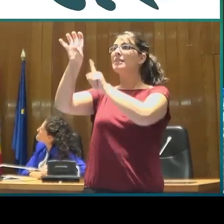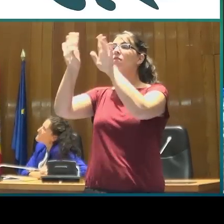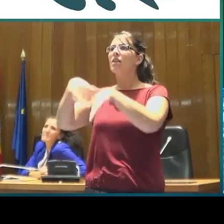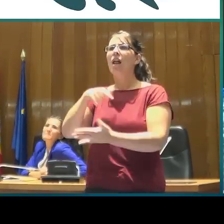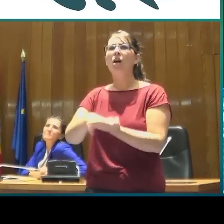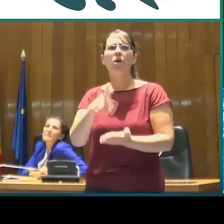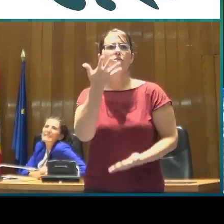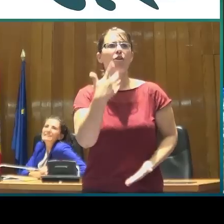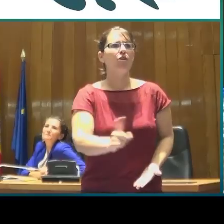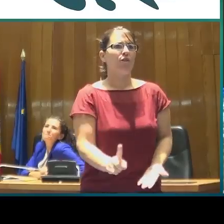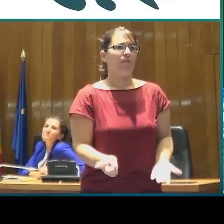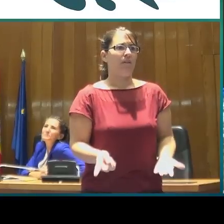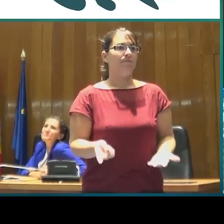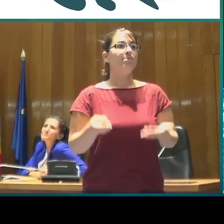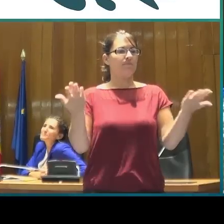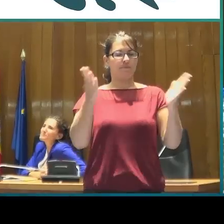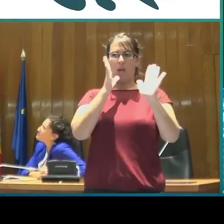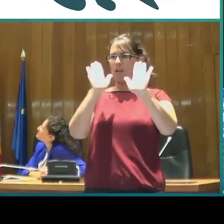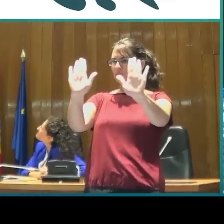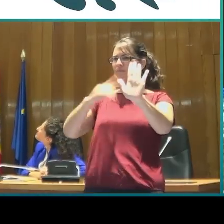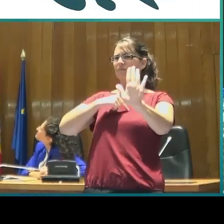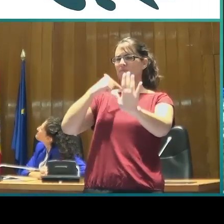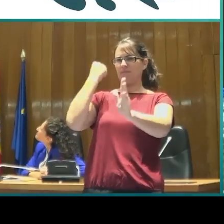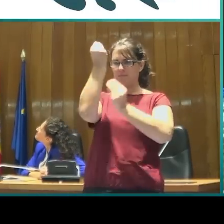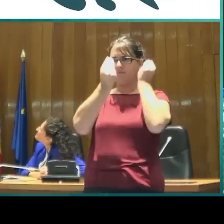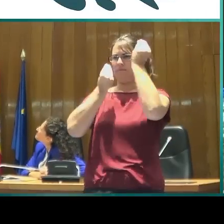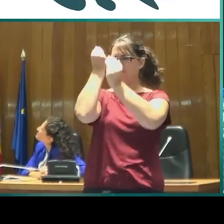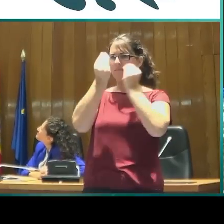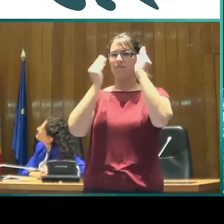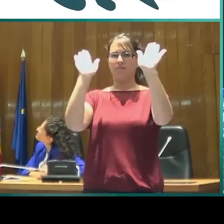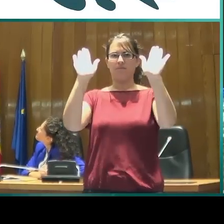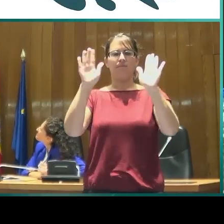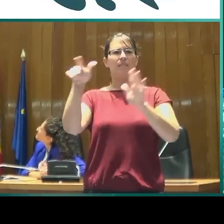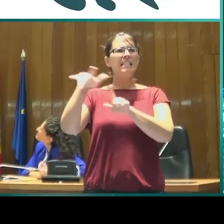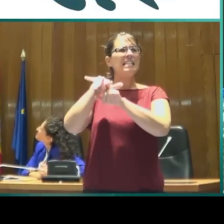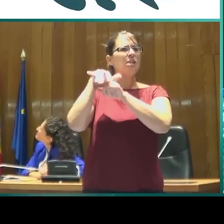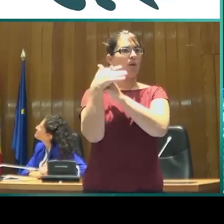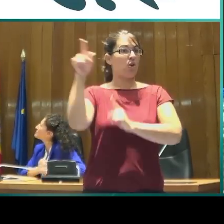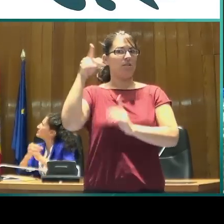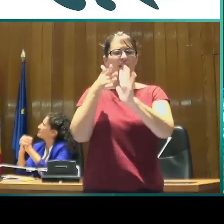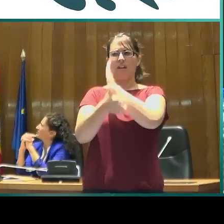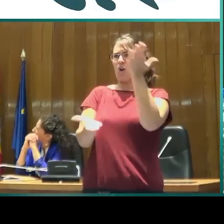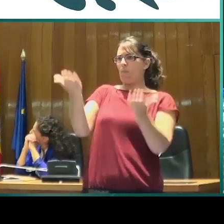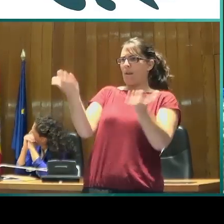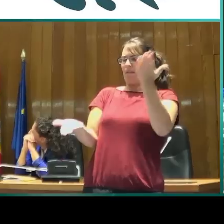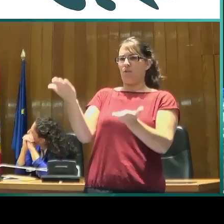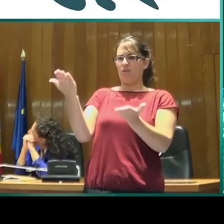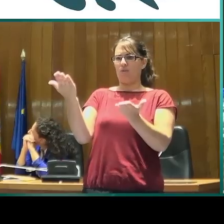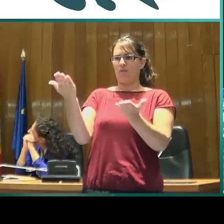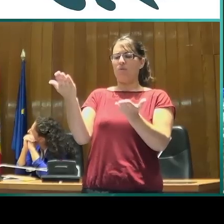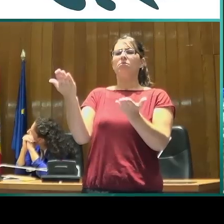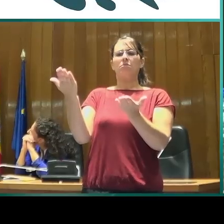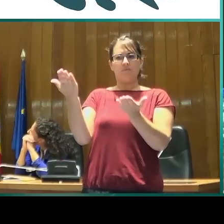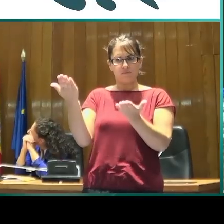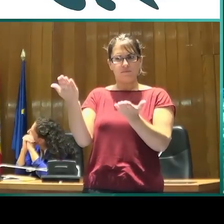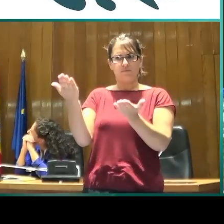Ahora hagamos un ejercicio de reflexión. Interpolemos esa situación, ese agravio comparativo, y nos daremos cuenta de lo que pueden llegar a sentir